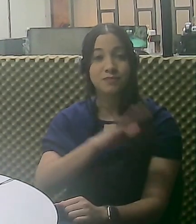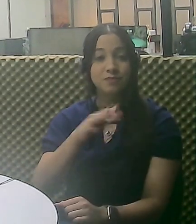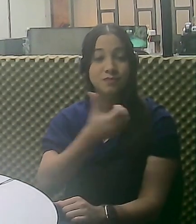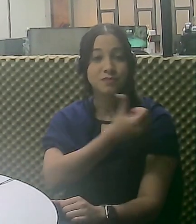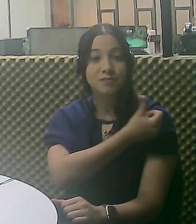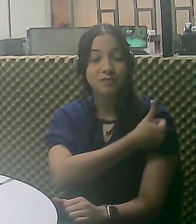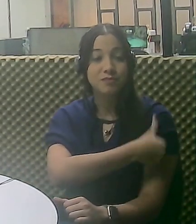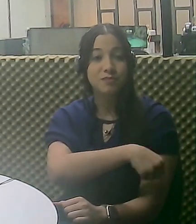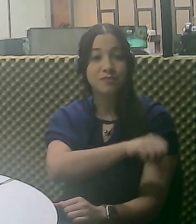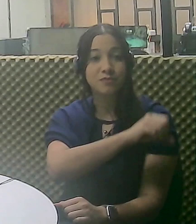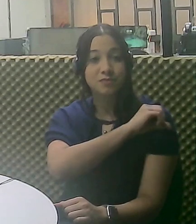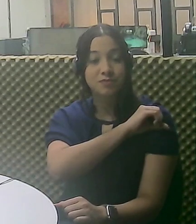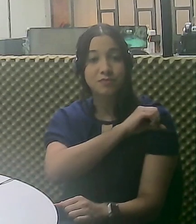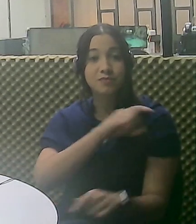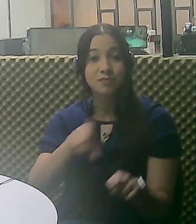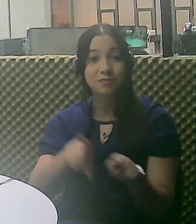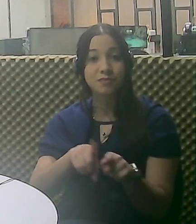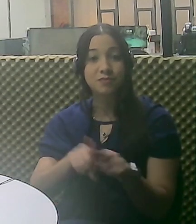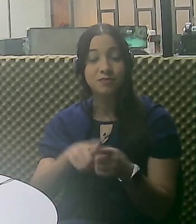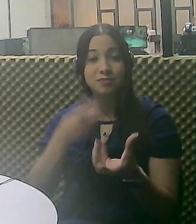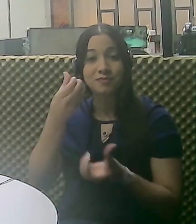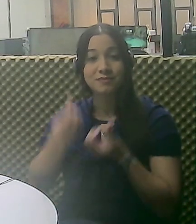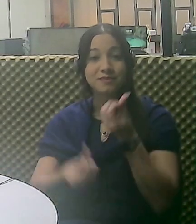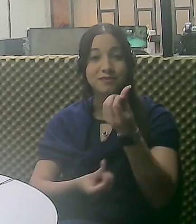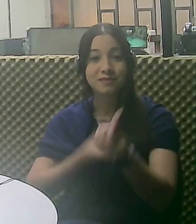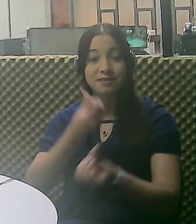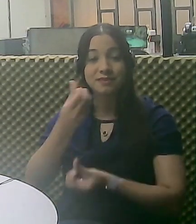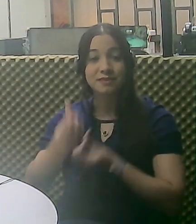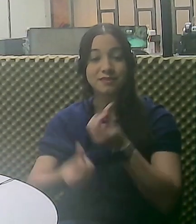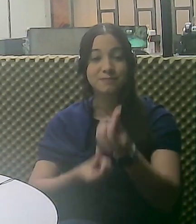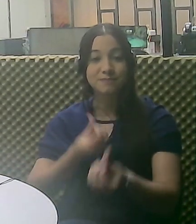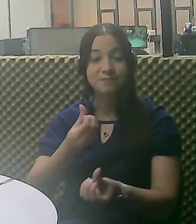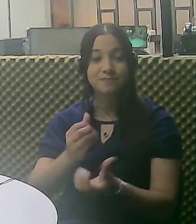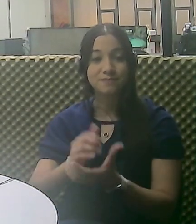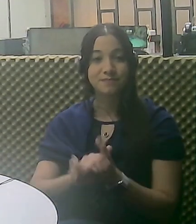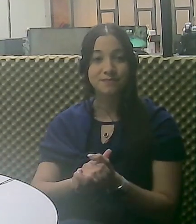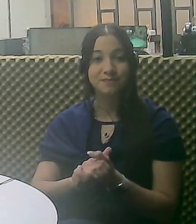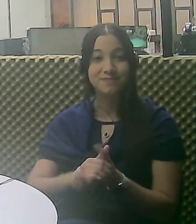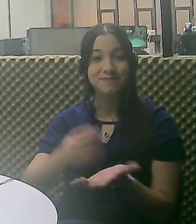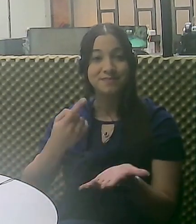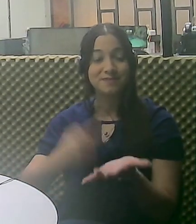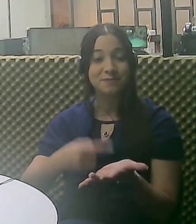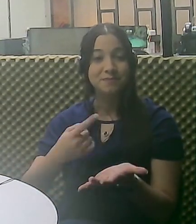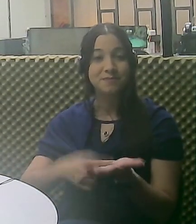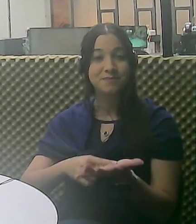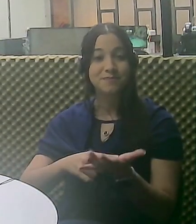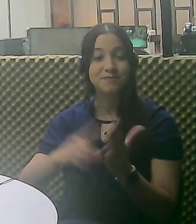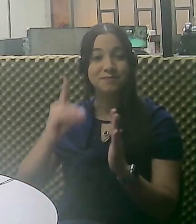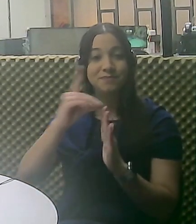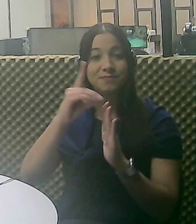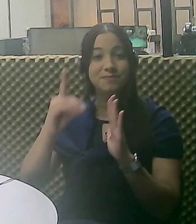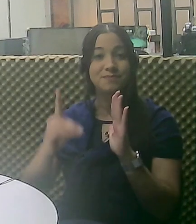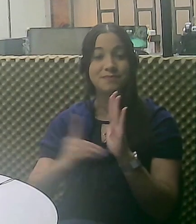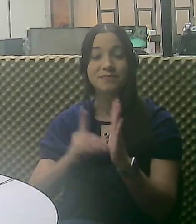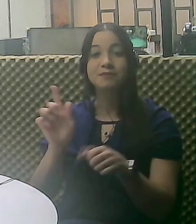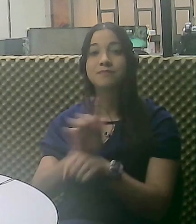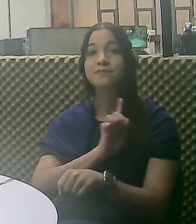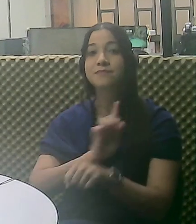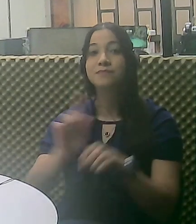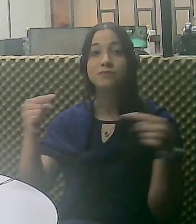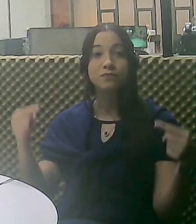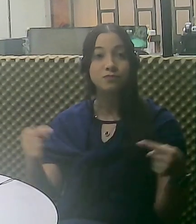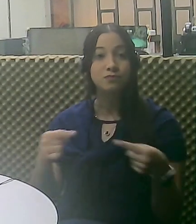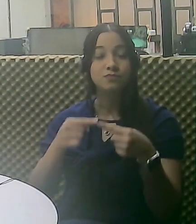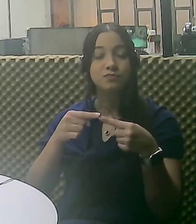ensino fundamental e educação de jovens e adultos, o EJA. O pacto tem como diretriz a gestão baseada